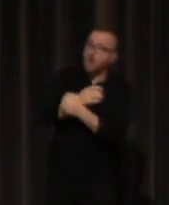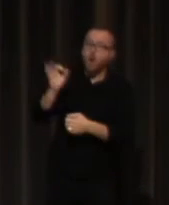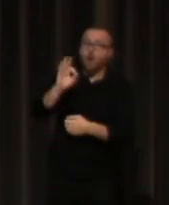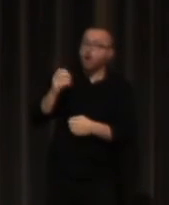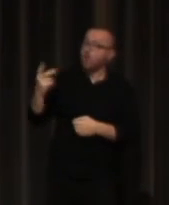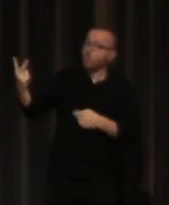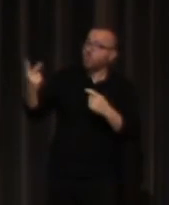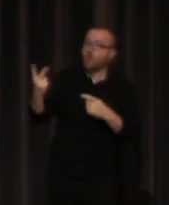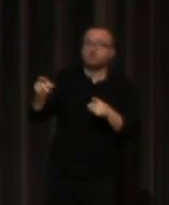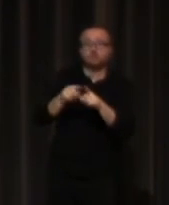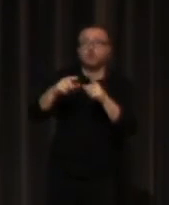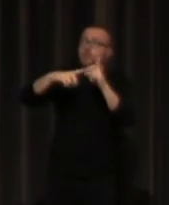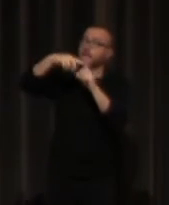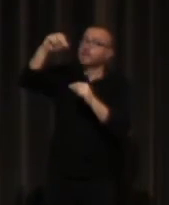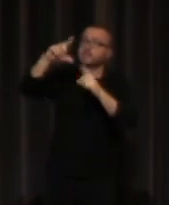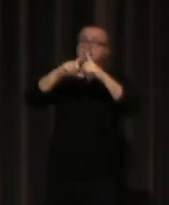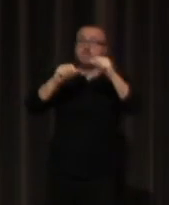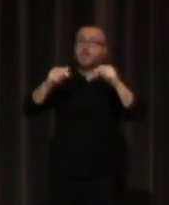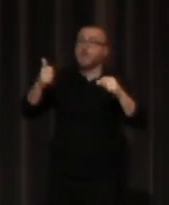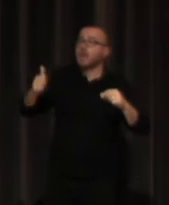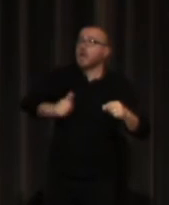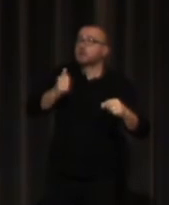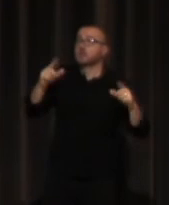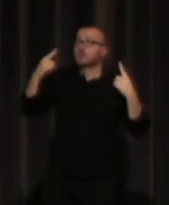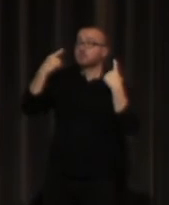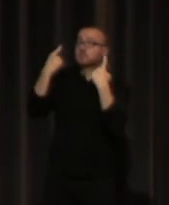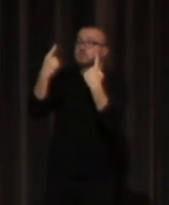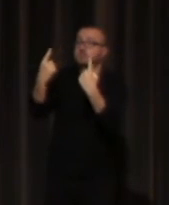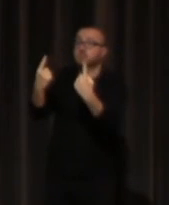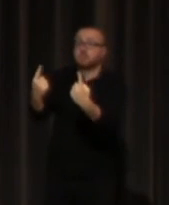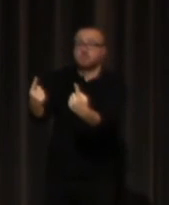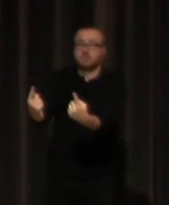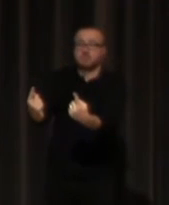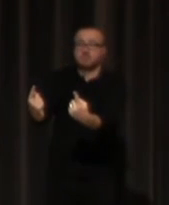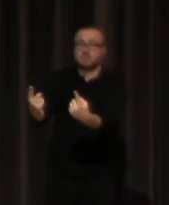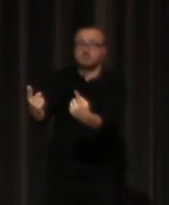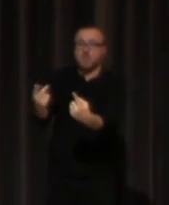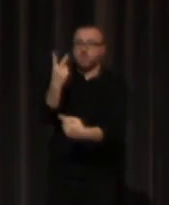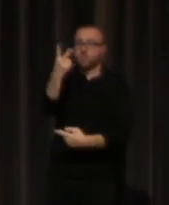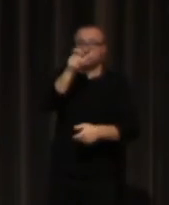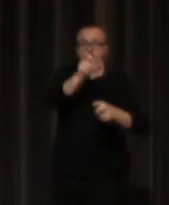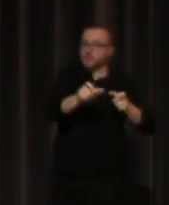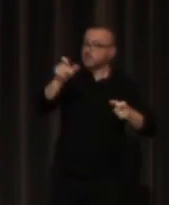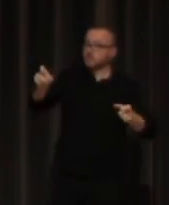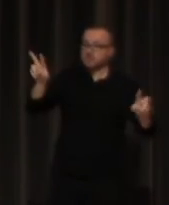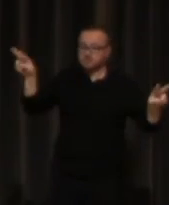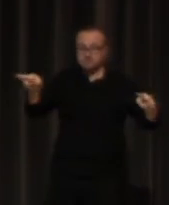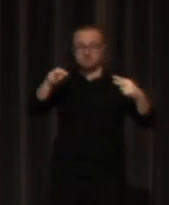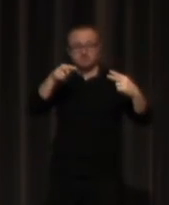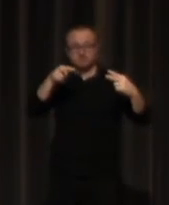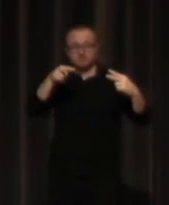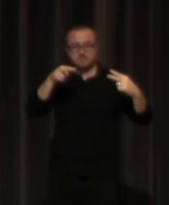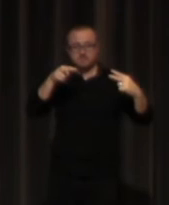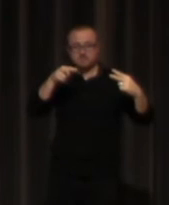dues estrelles que passen per les mateixes contrades. Dues persones, diu, que s'observen a través